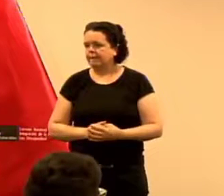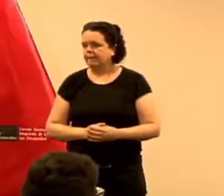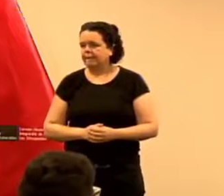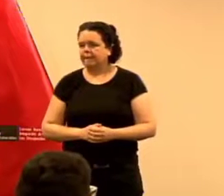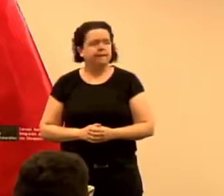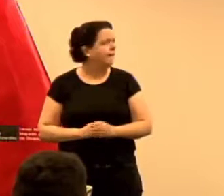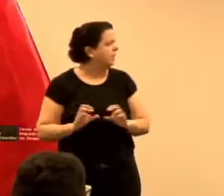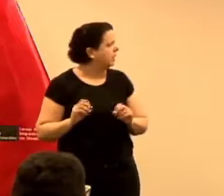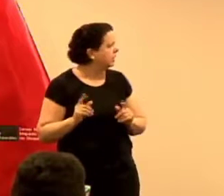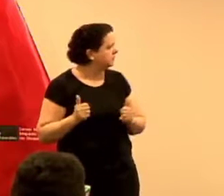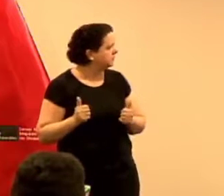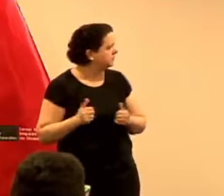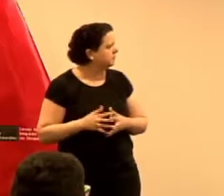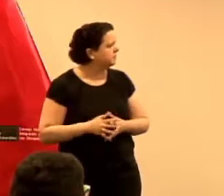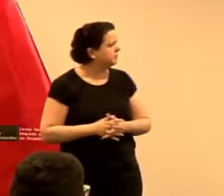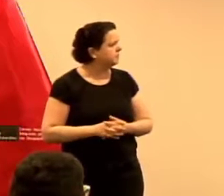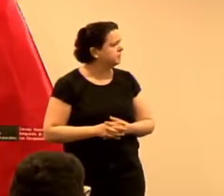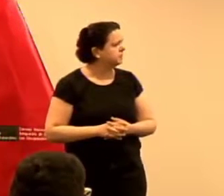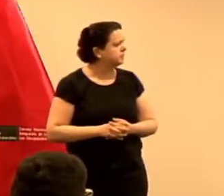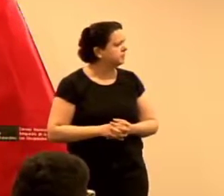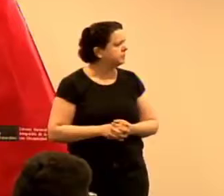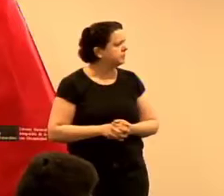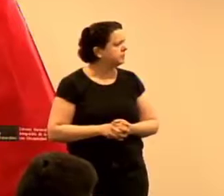Ahora sí parece que sí. Ya.